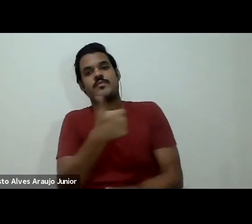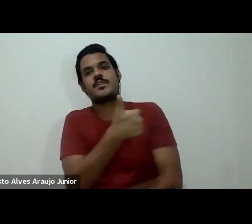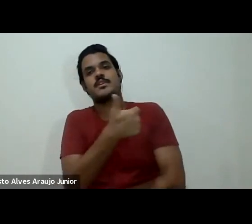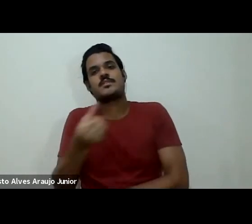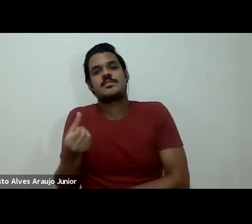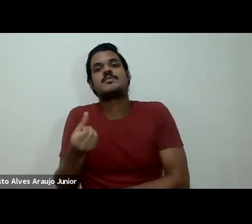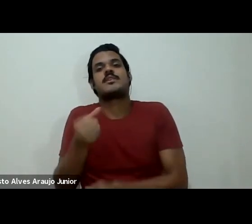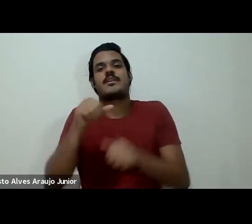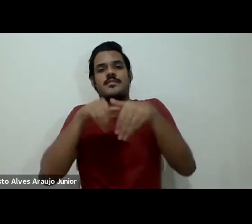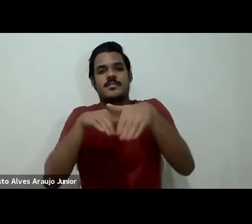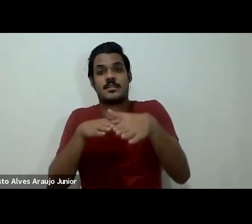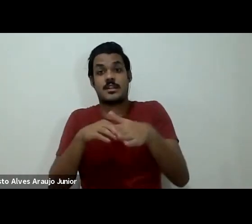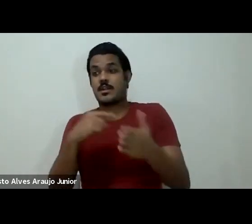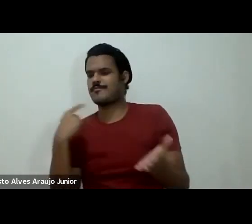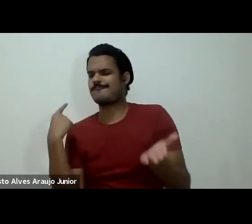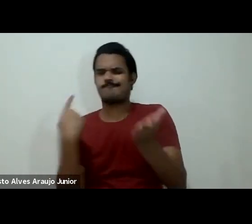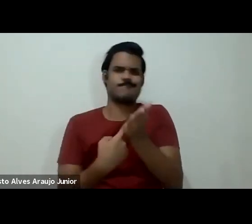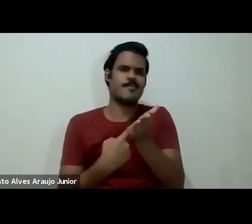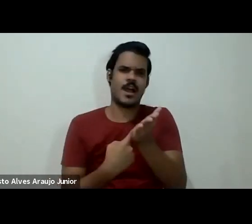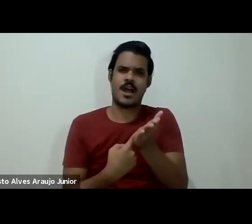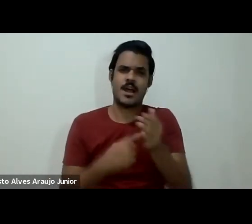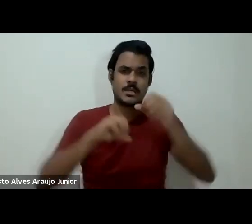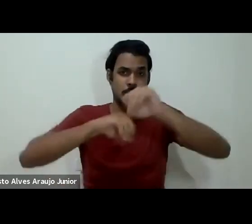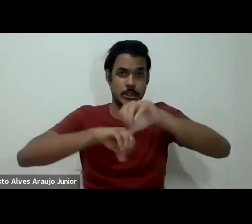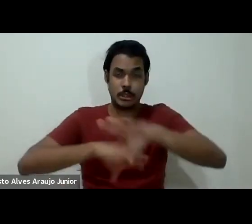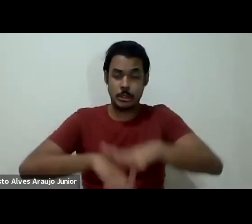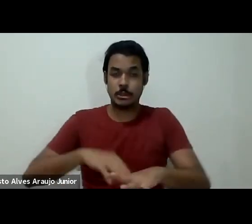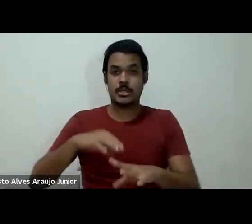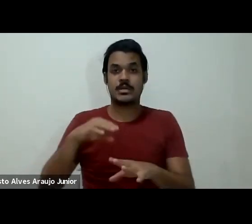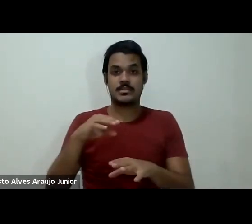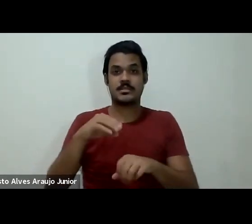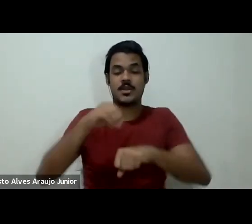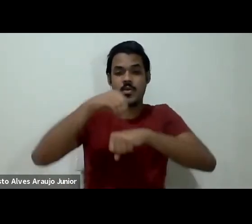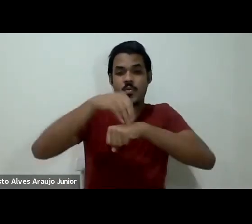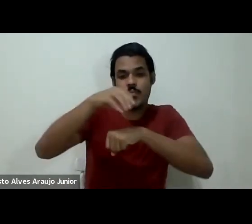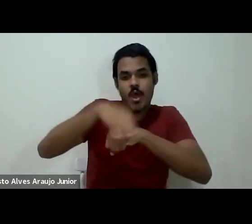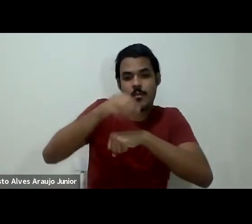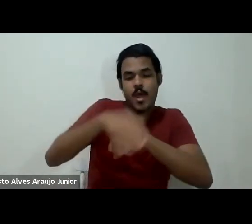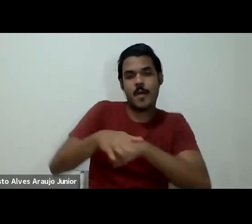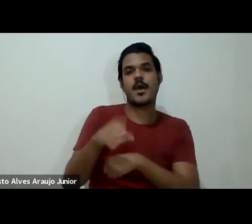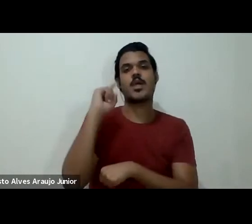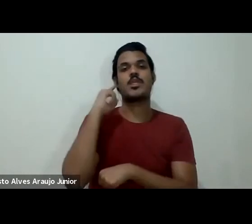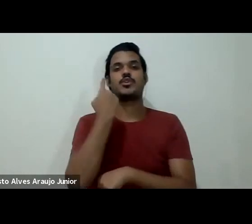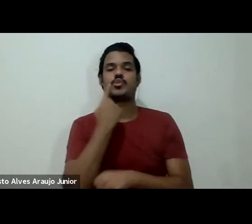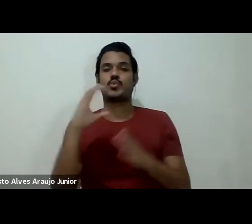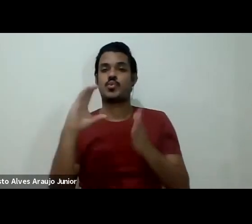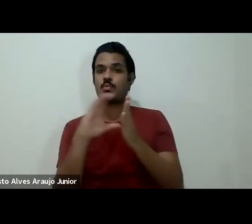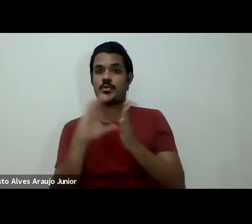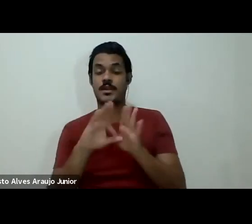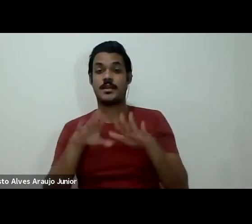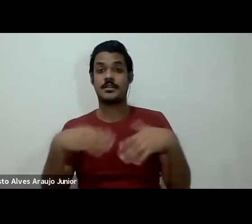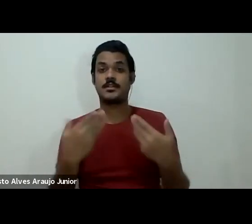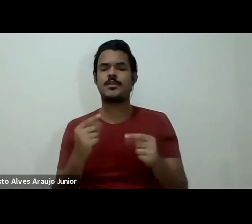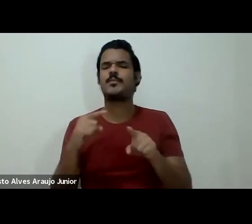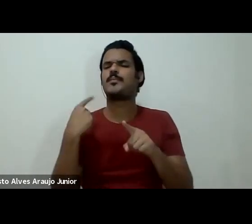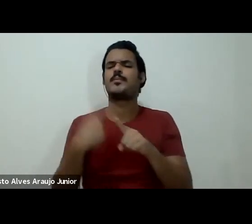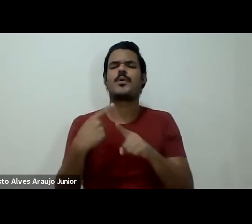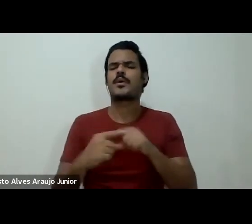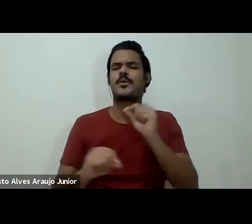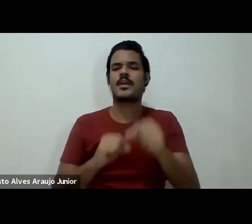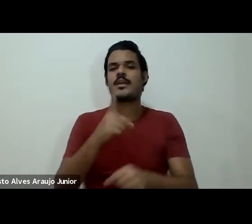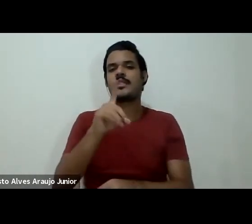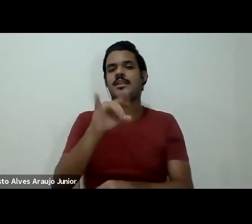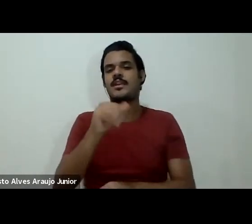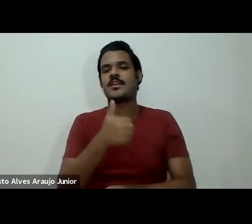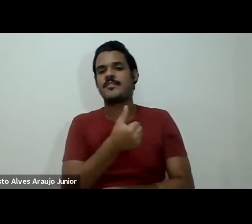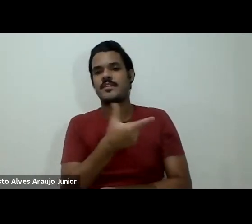setembro, é um marco para a educação de surdos e surdas e surdes, porque foi fundado no dia 26 de